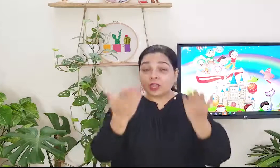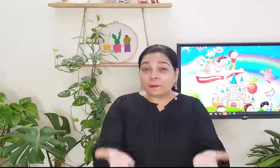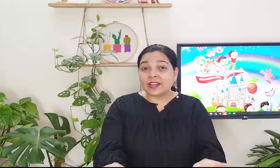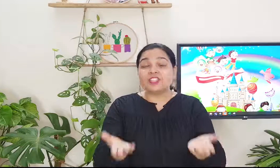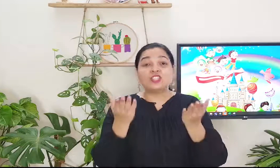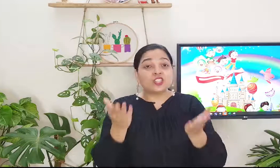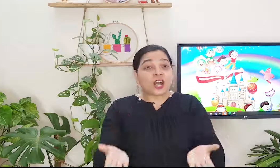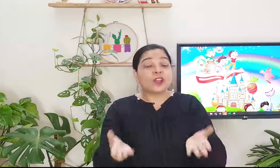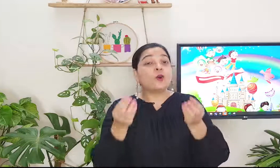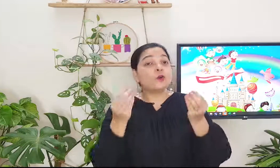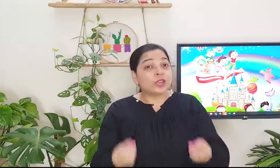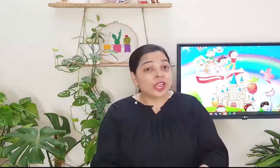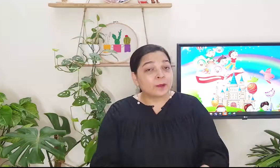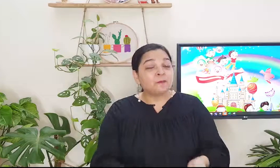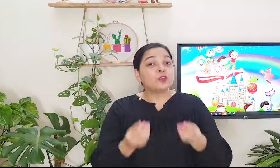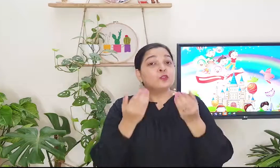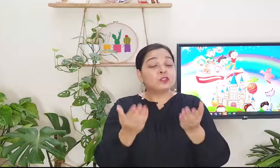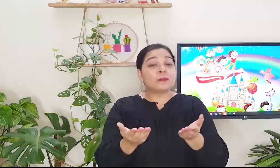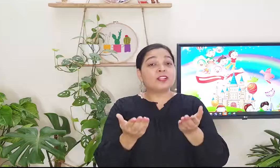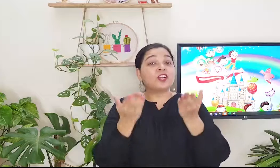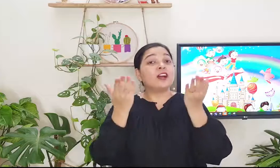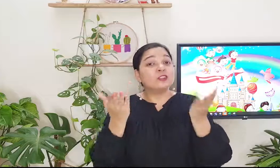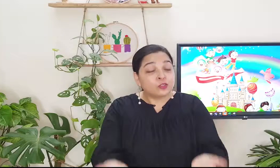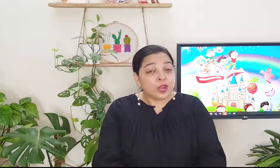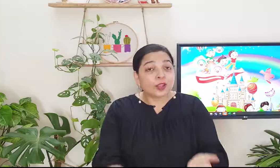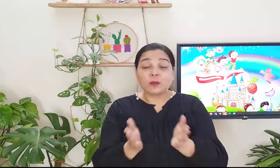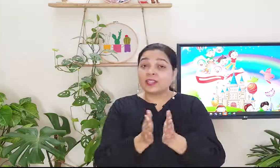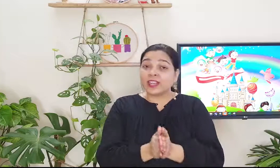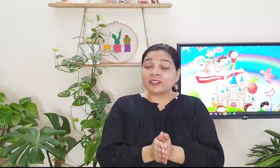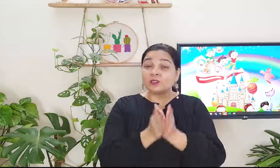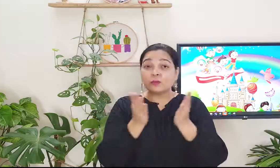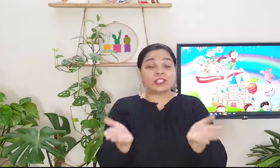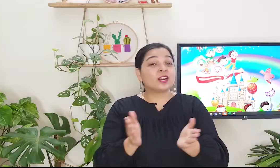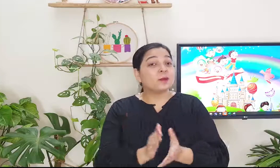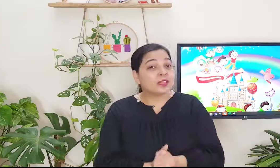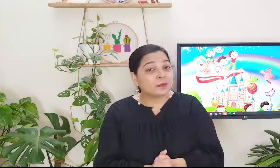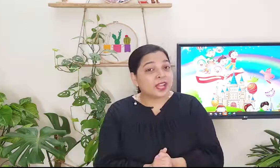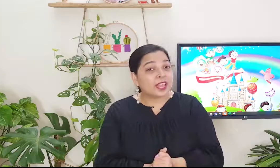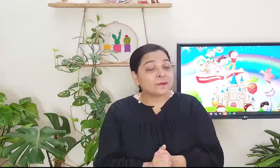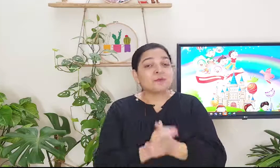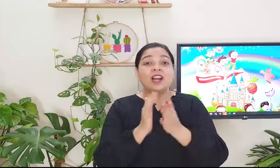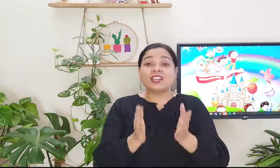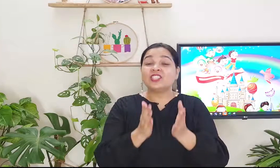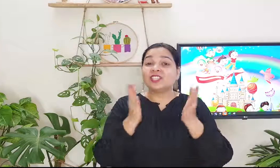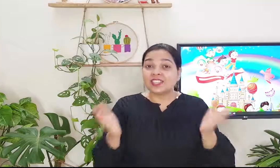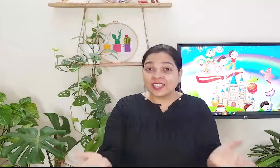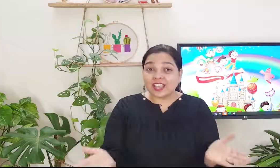কাছে যাক আর তাদের সুসমাচার শোনাক। আর আমরা দেখেছি সুসমাচারের ভালো হচ্ছে একটা